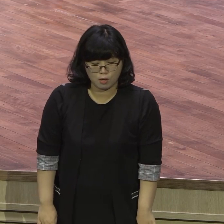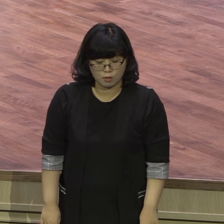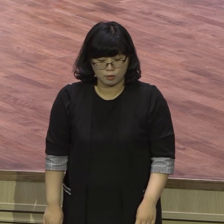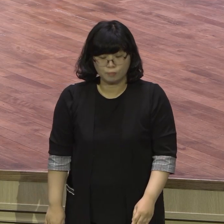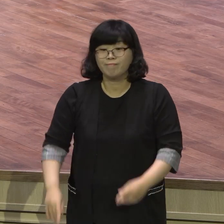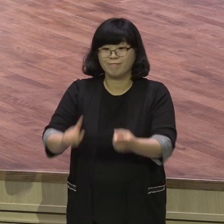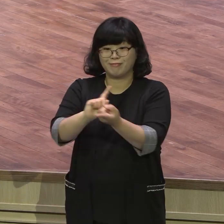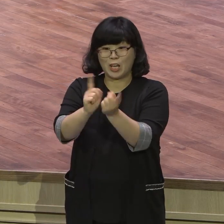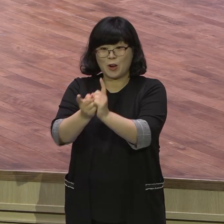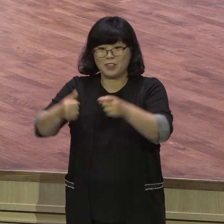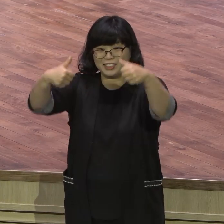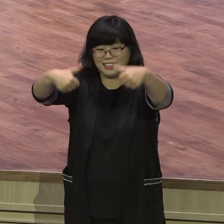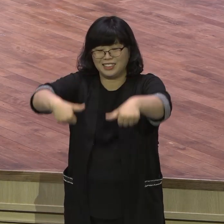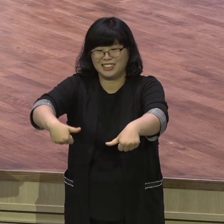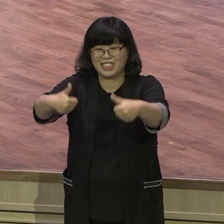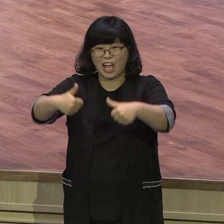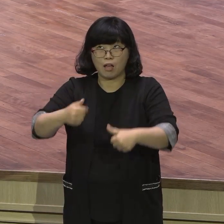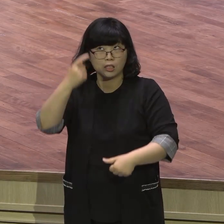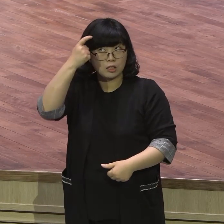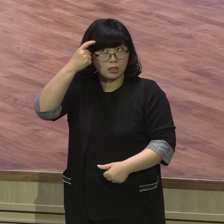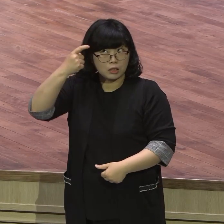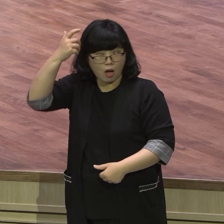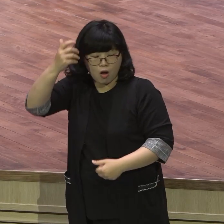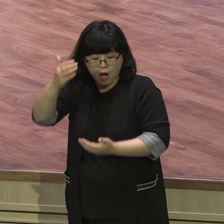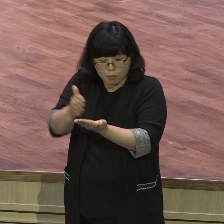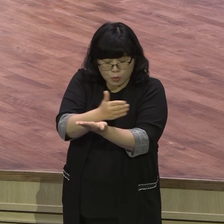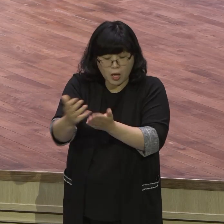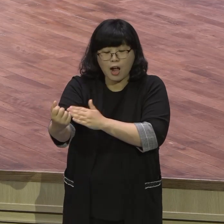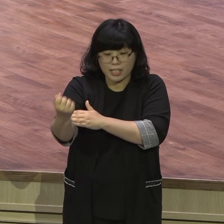서로 인사합시다. 영적 분별력을 가깁시다.